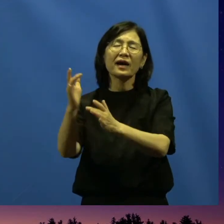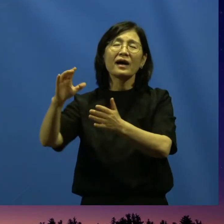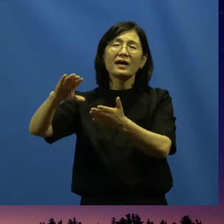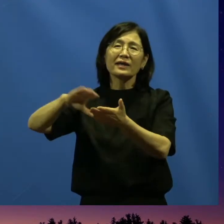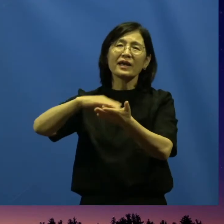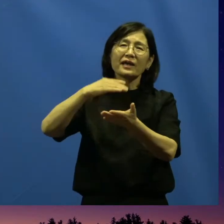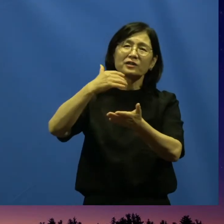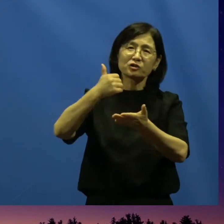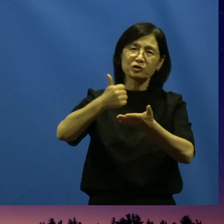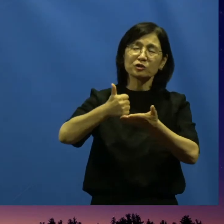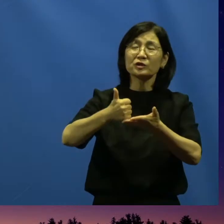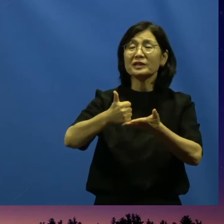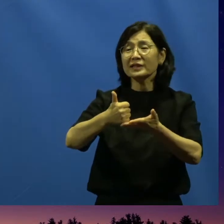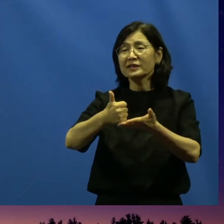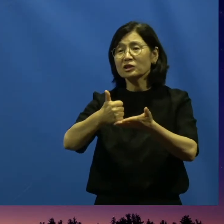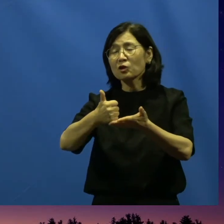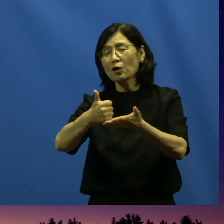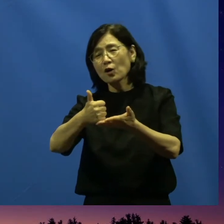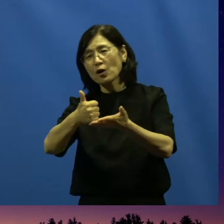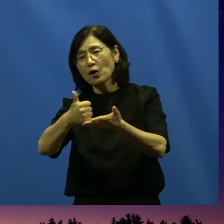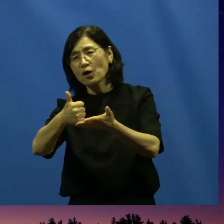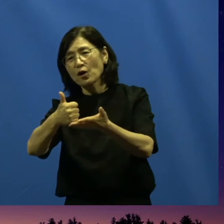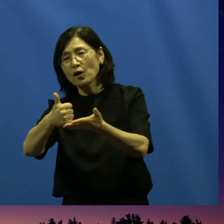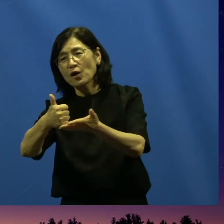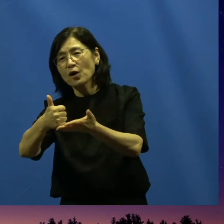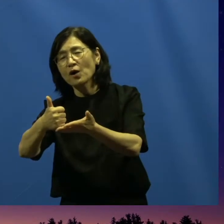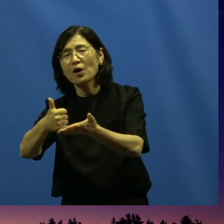선포합니다 예수 그리스도